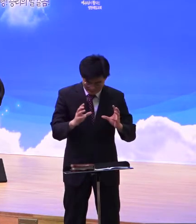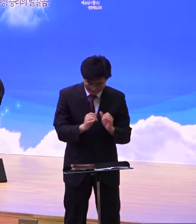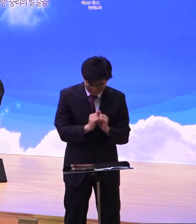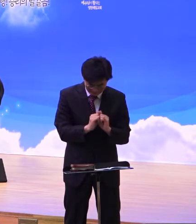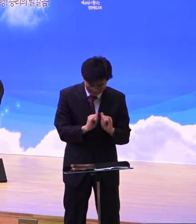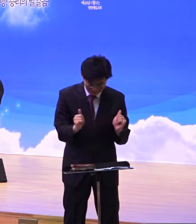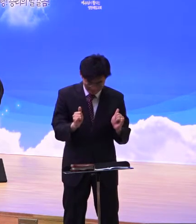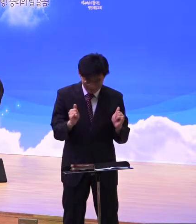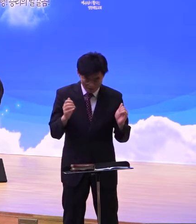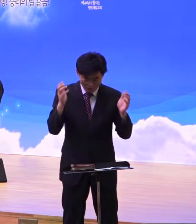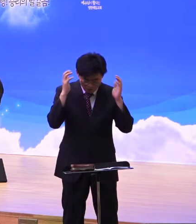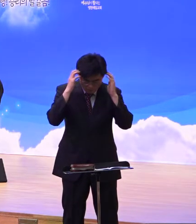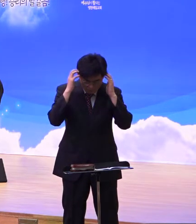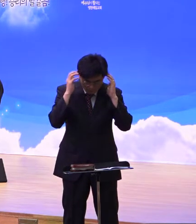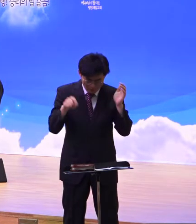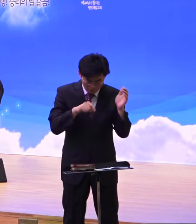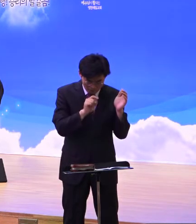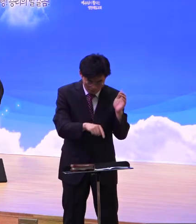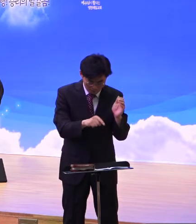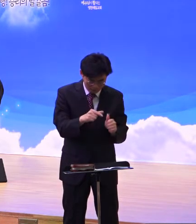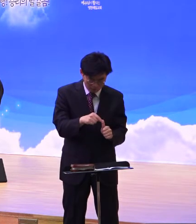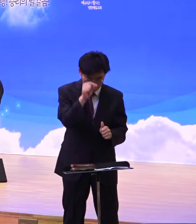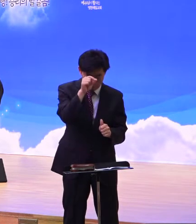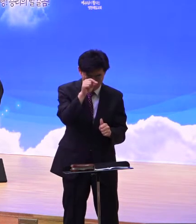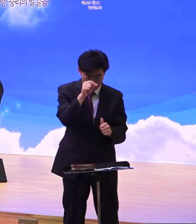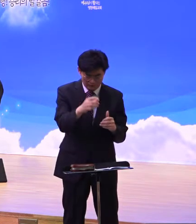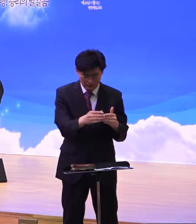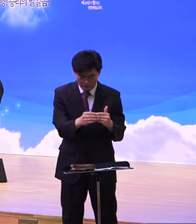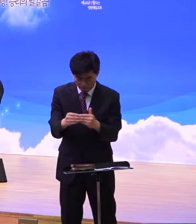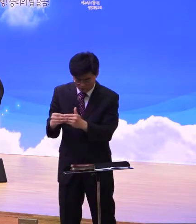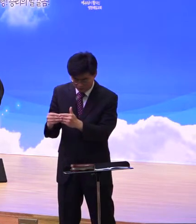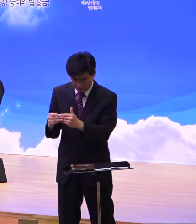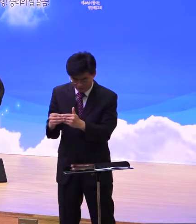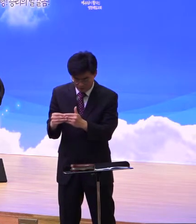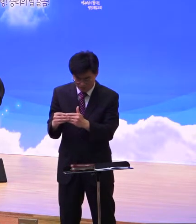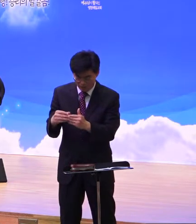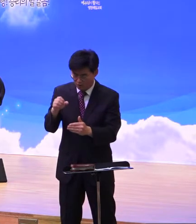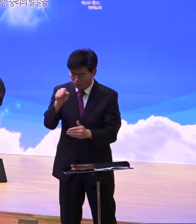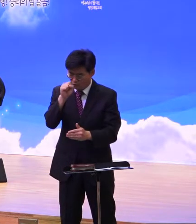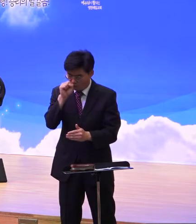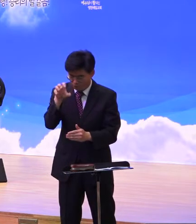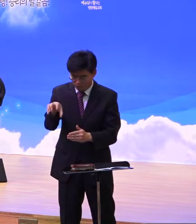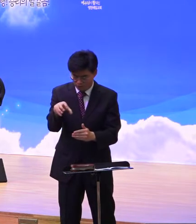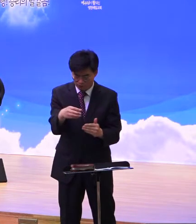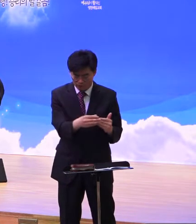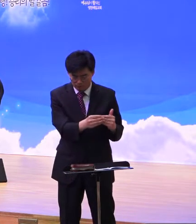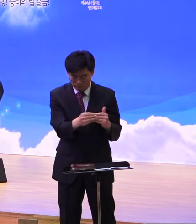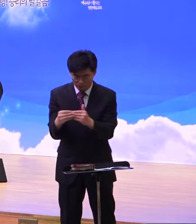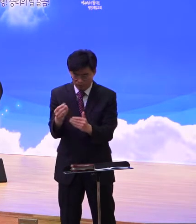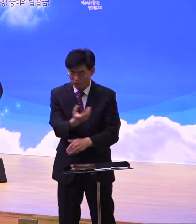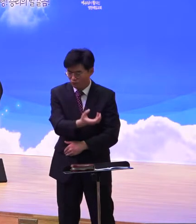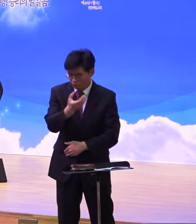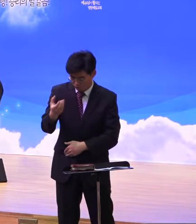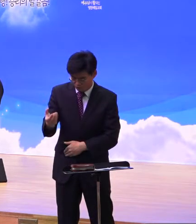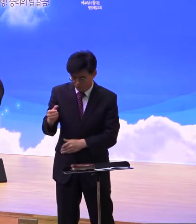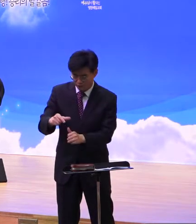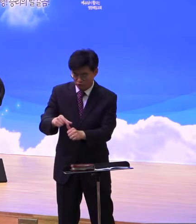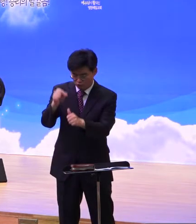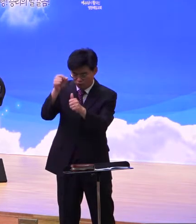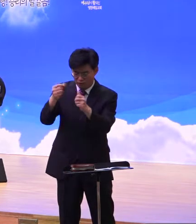민족을 고난받는 애굽에서 인도하시어 적과 꿀이 흐르는 가나안 복된 땅으로 구원을